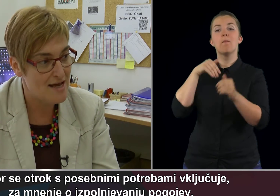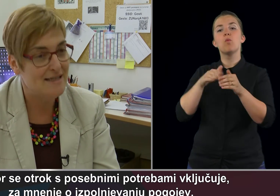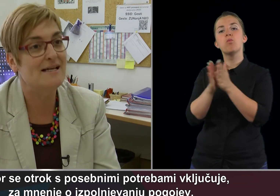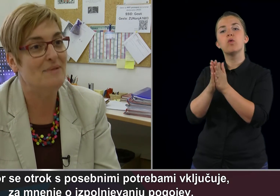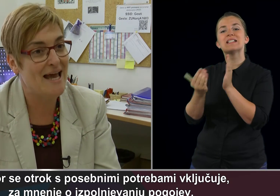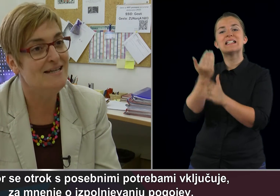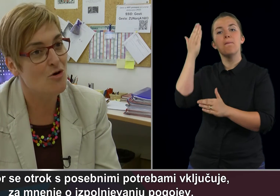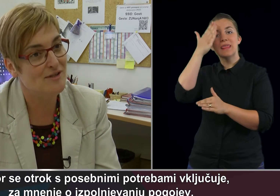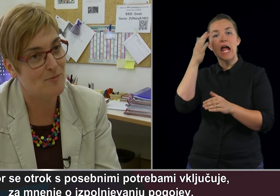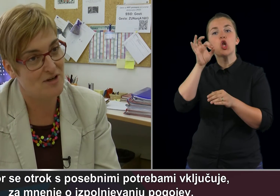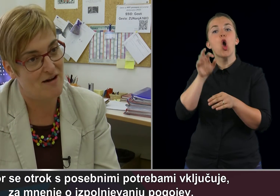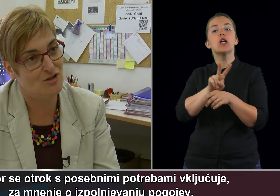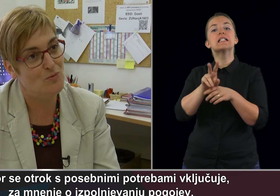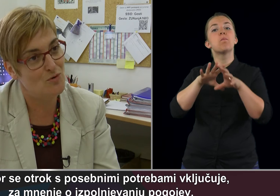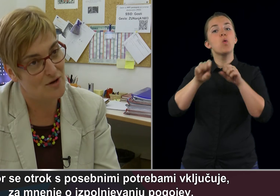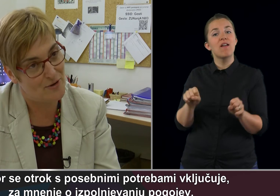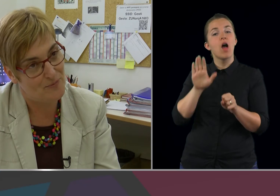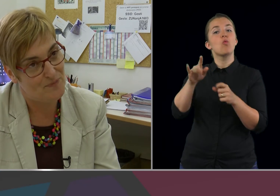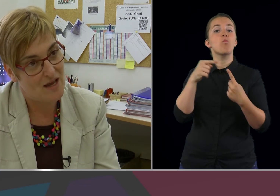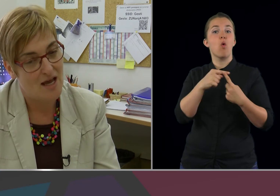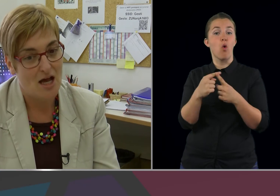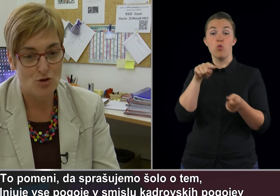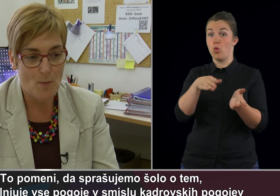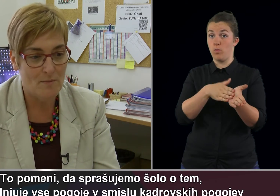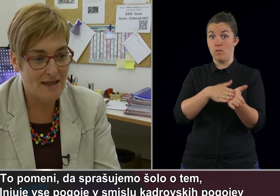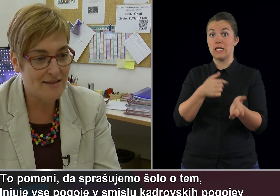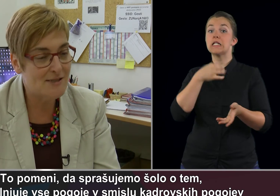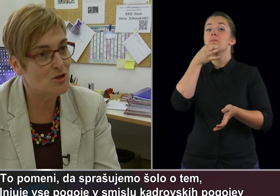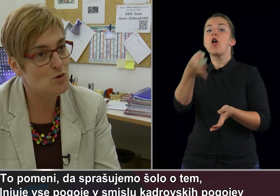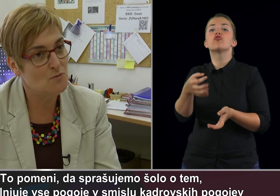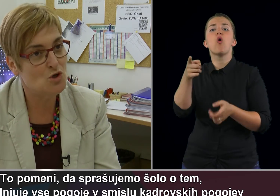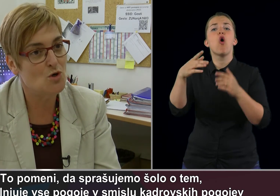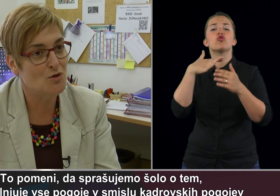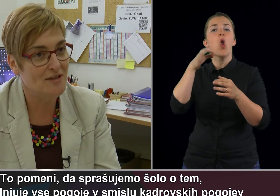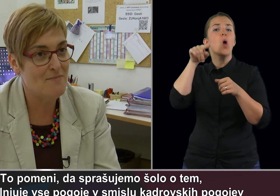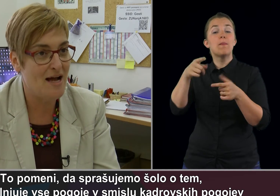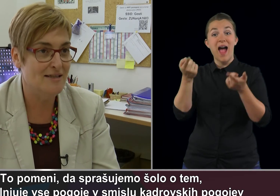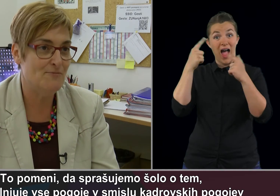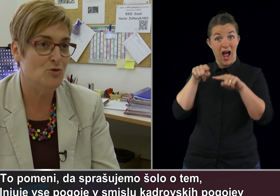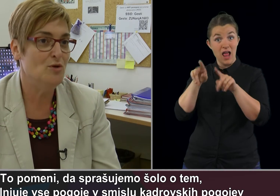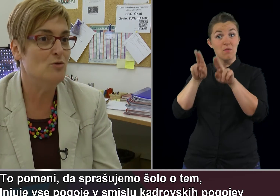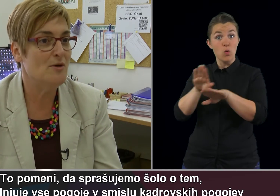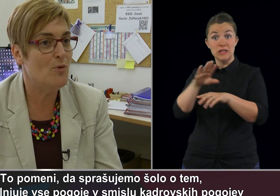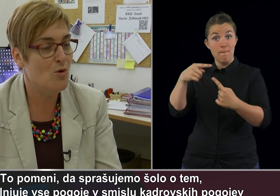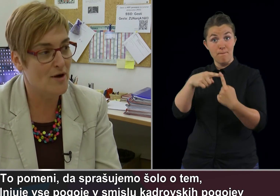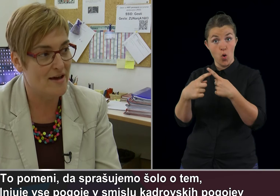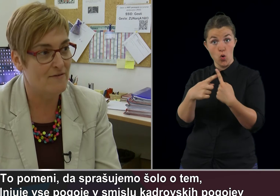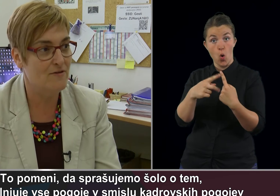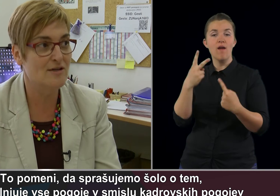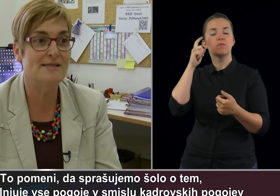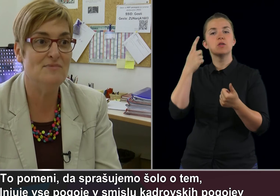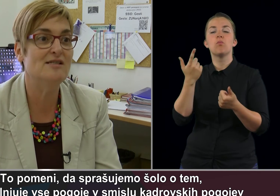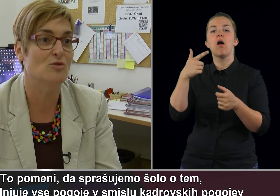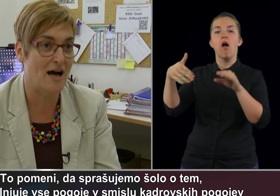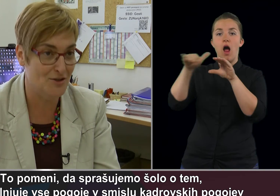vključuje, za mnenje o izpolnjevanju pogojev. To pomeni, da sprašujemo šolo o tem, ali izpolnjuje vse pogoje